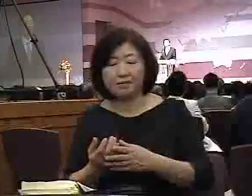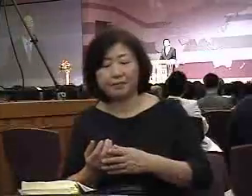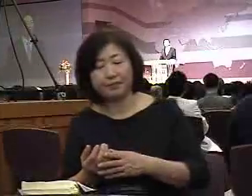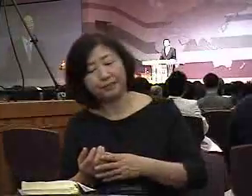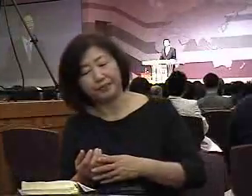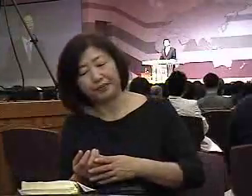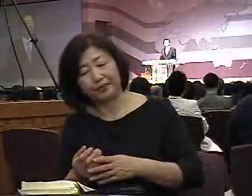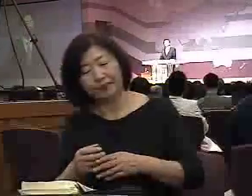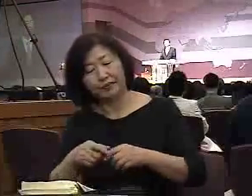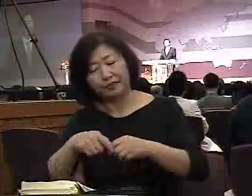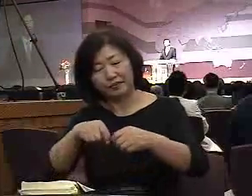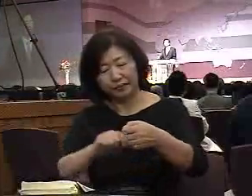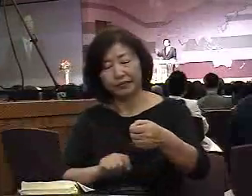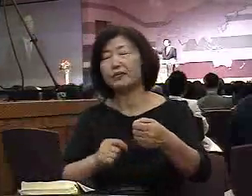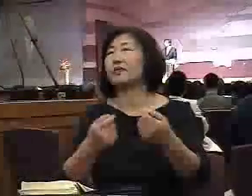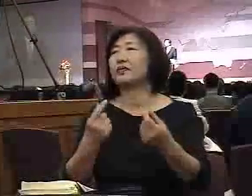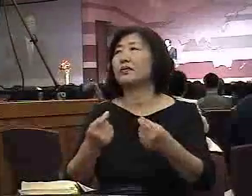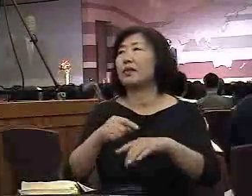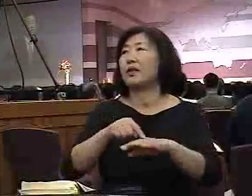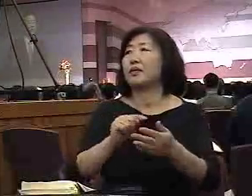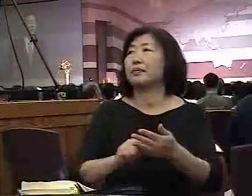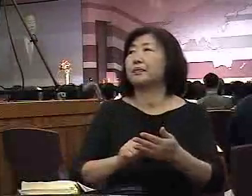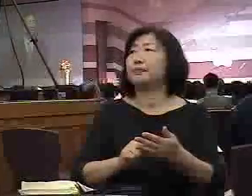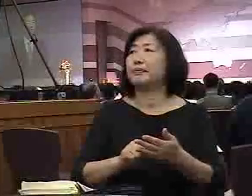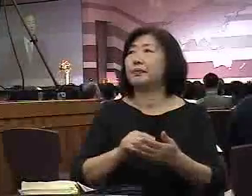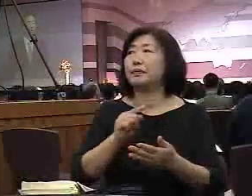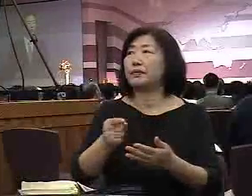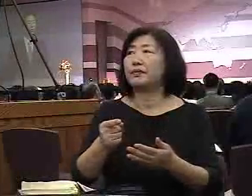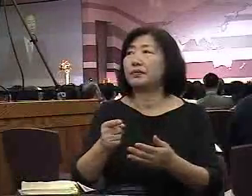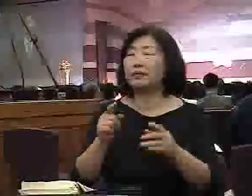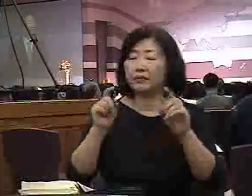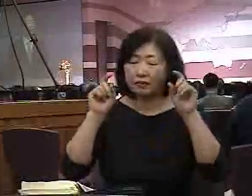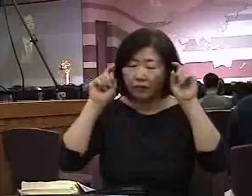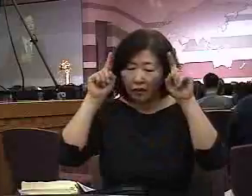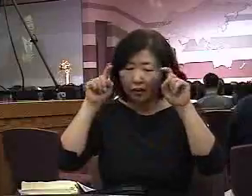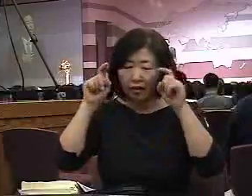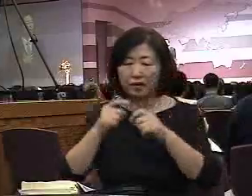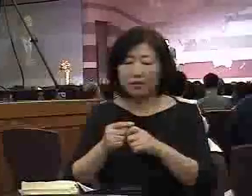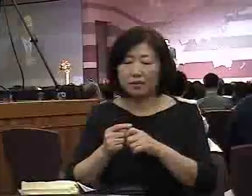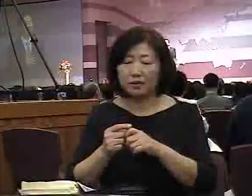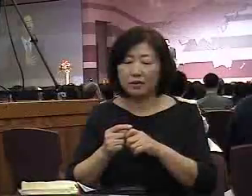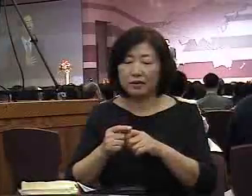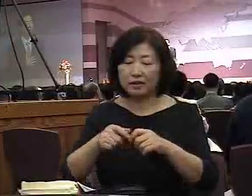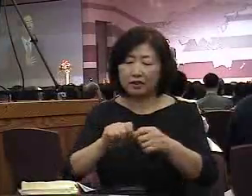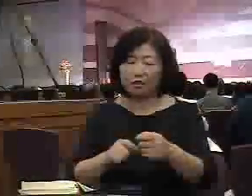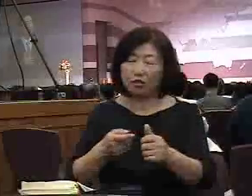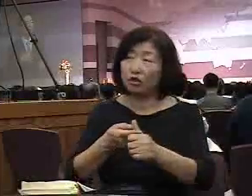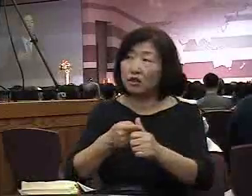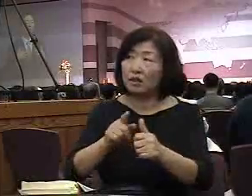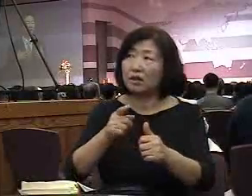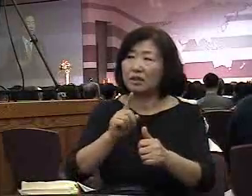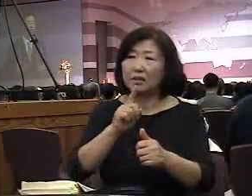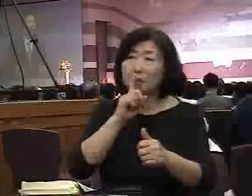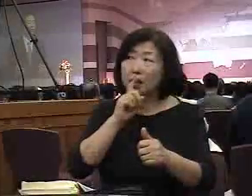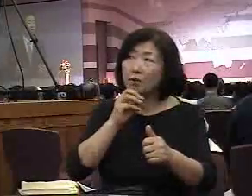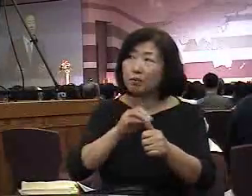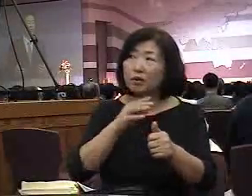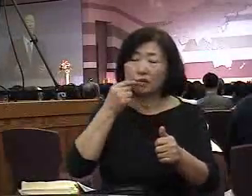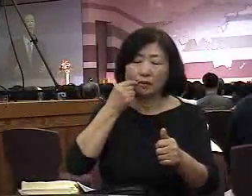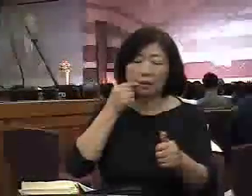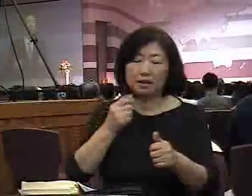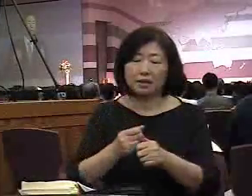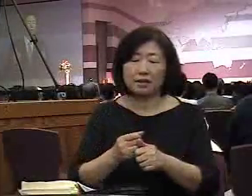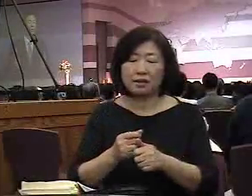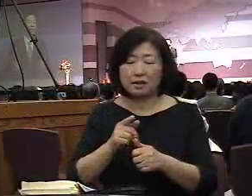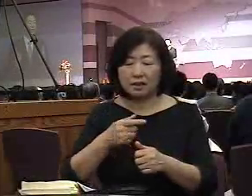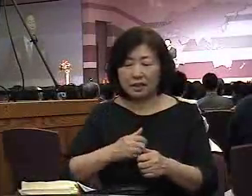찢어져요. 네가 바로 그 양이야. 내가 너를 찢어 죽일 거야. 그 말을 어떻게 합니까? 아버지 가슴이 찢어지는데